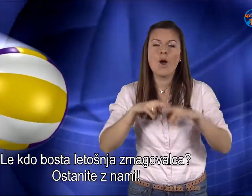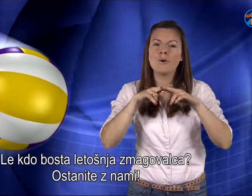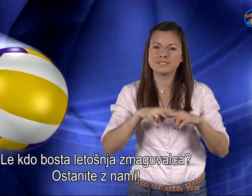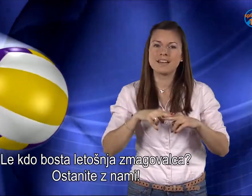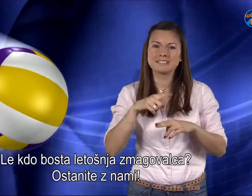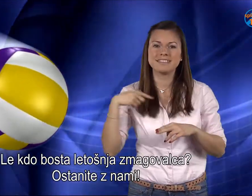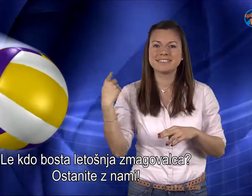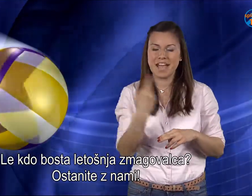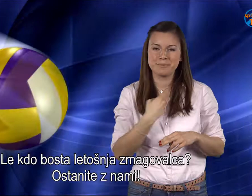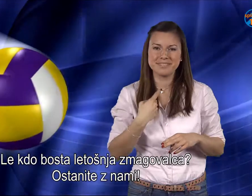Ostanite z nami.